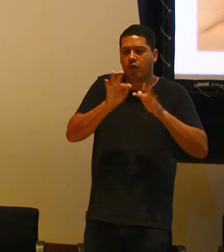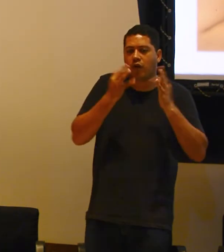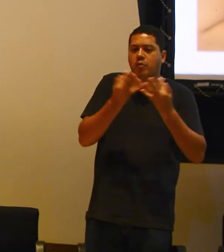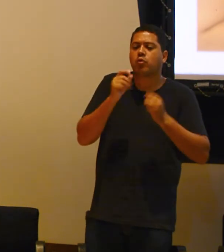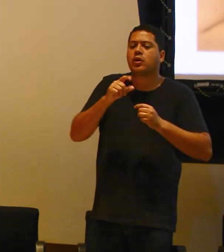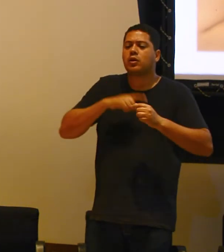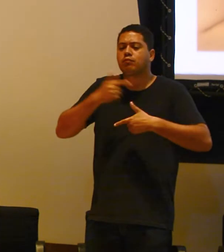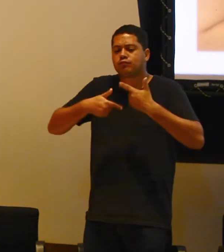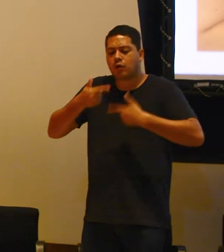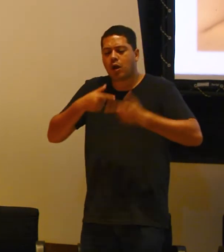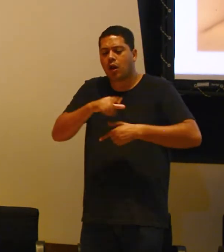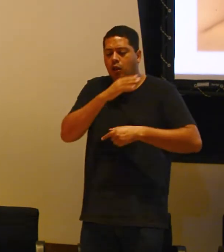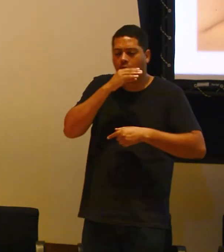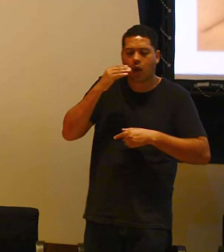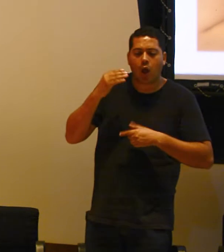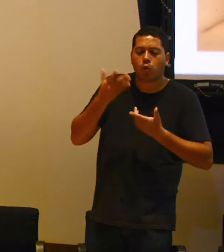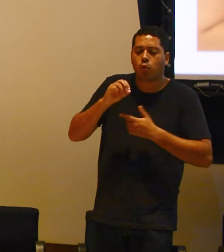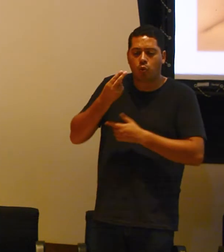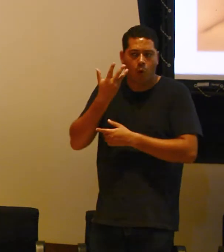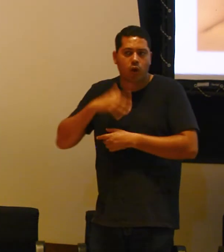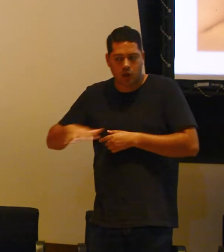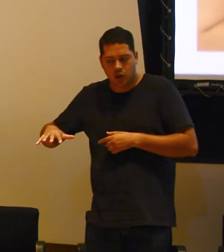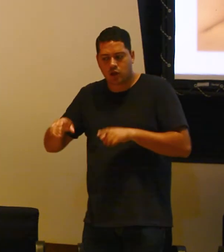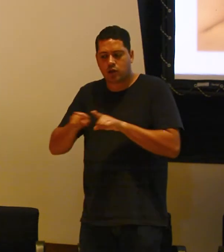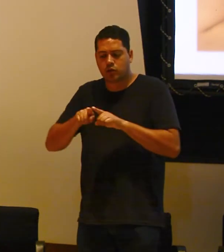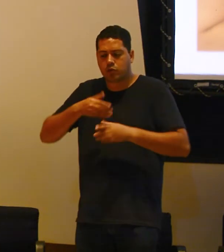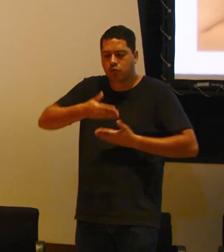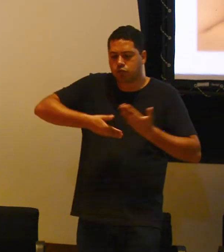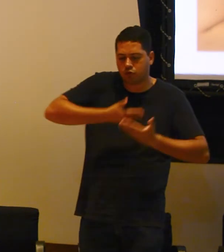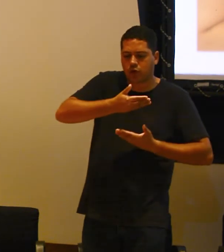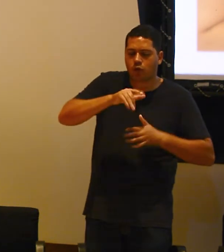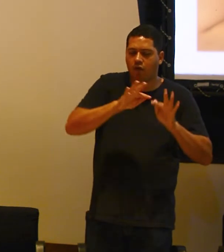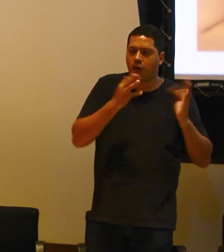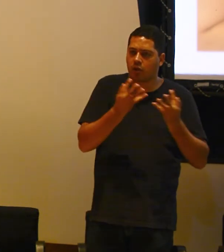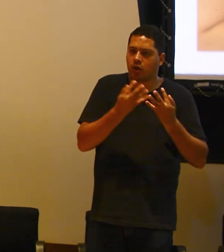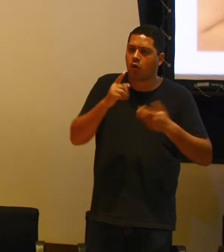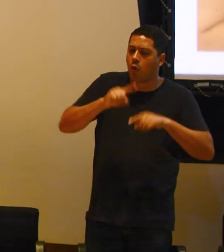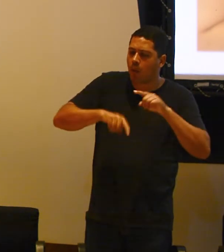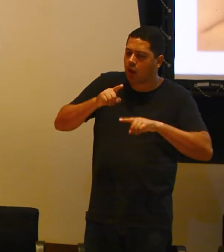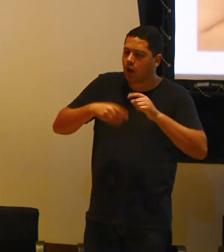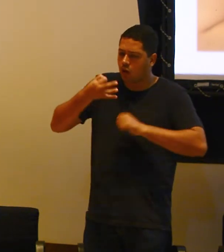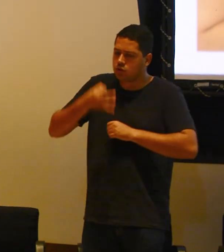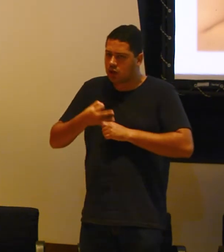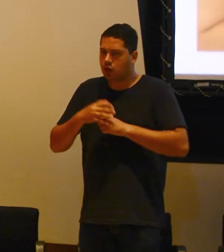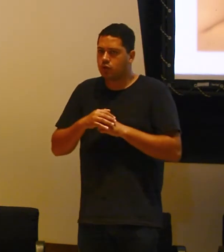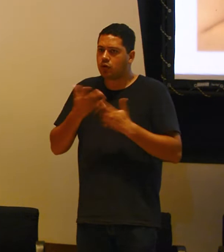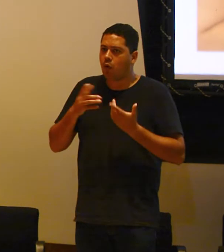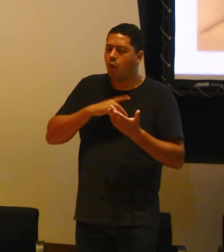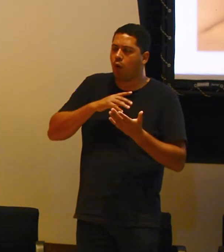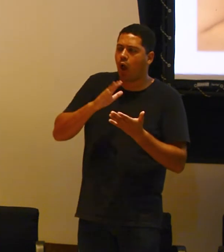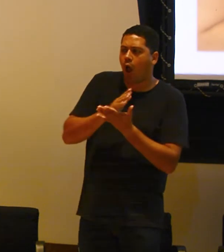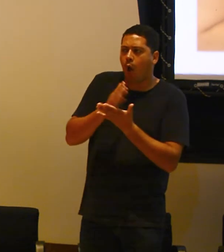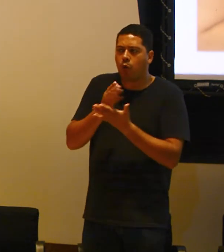esse adulto, e envolvendo dessa forma a família com os materiais adequados. Então, muitos pais falam assim,